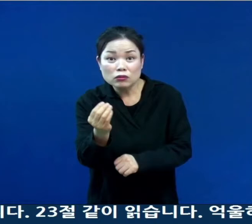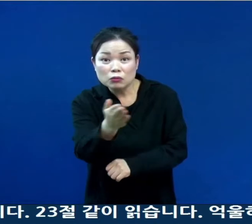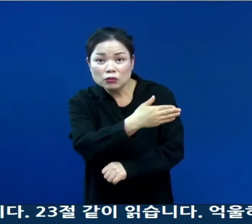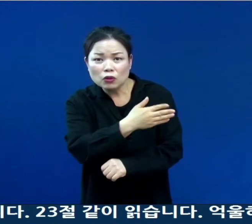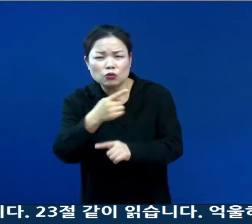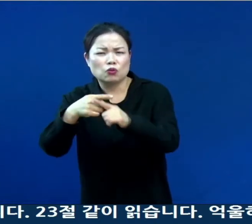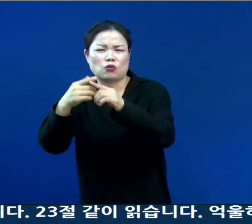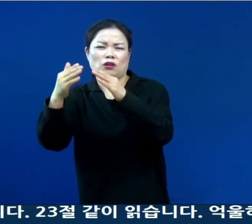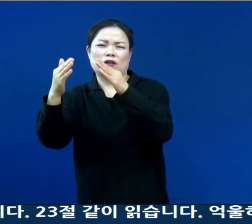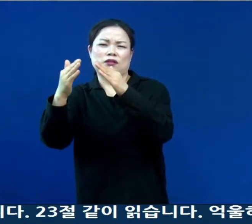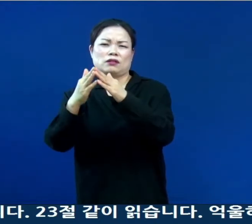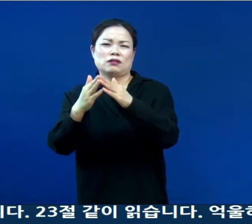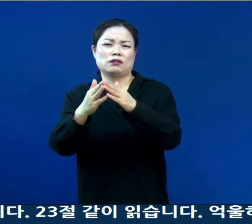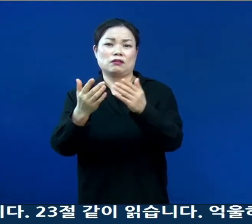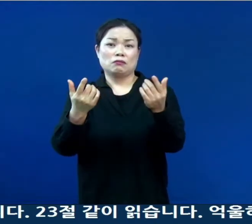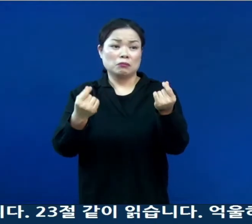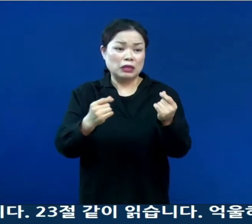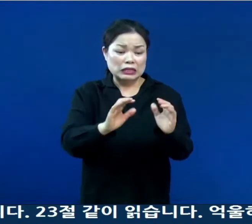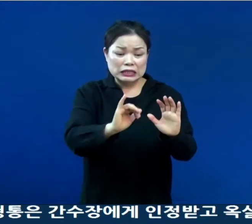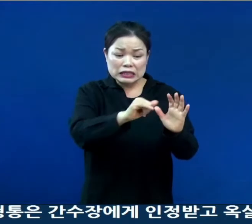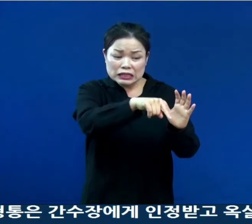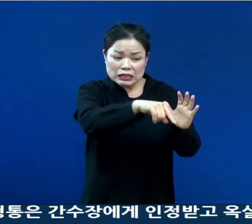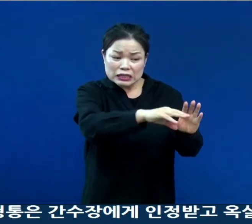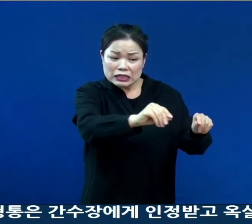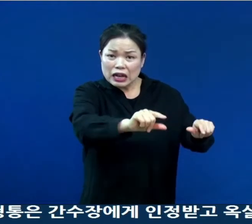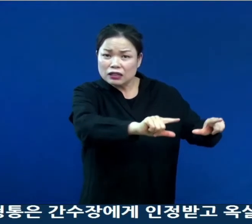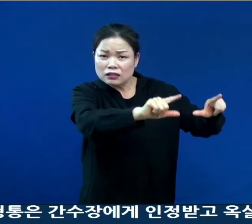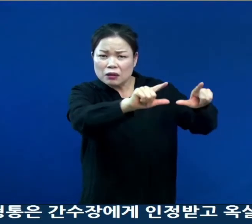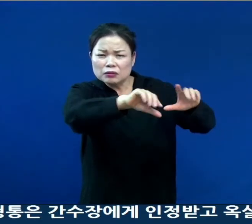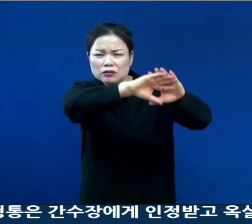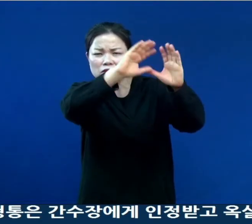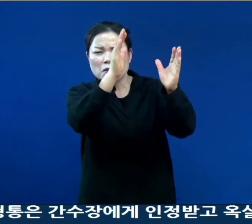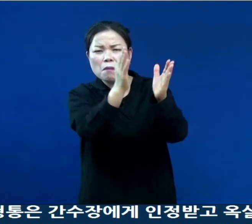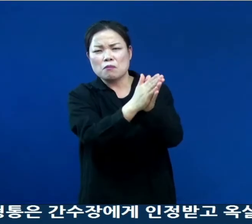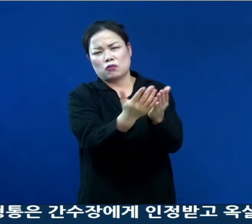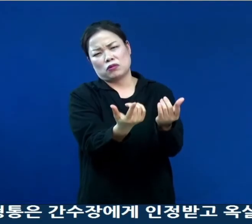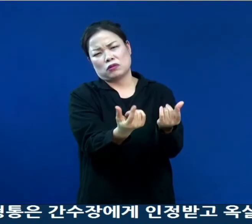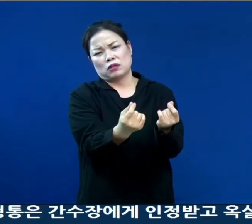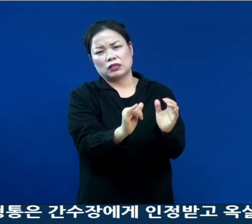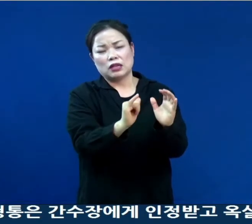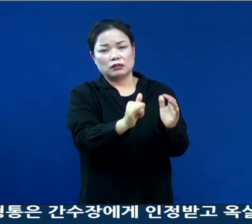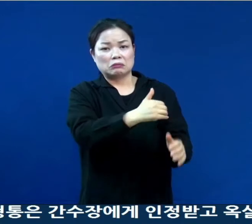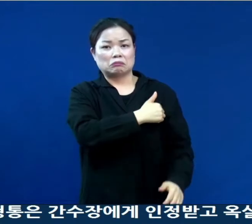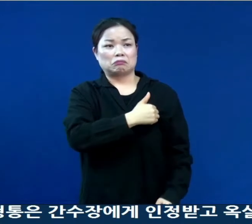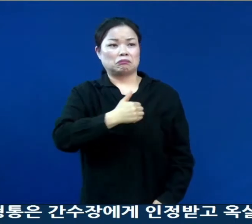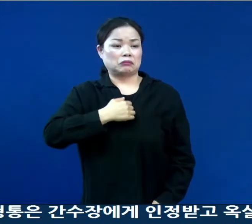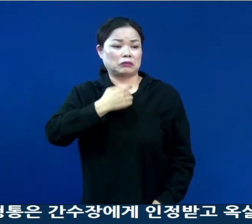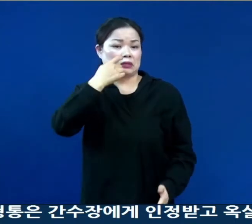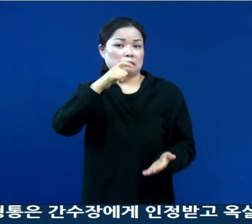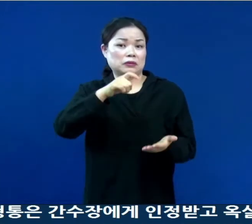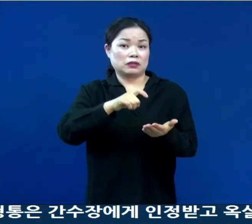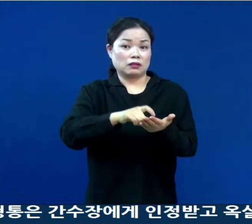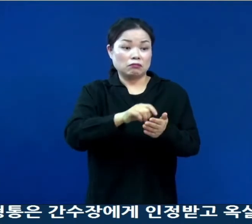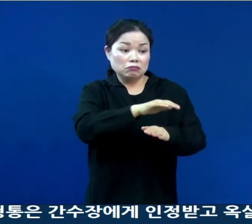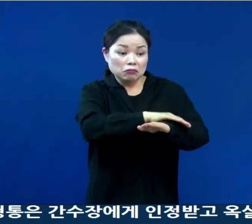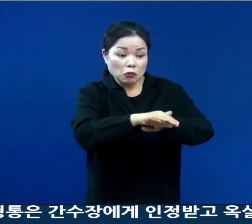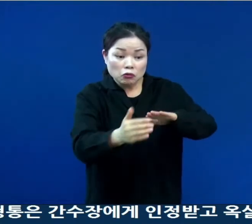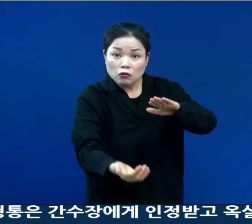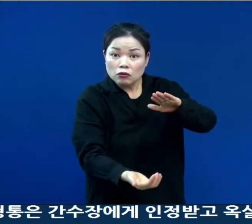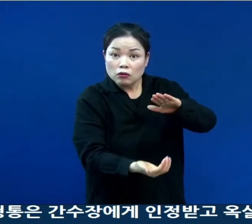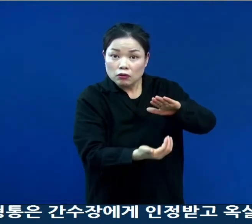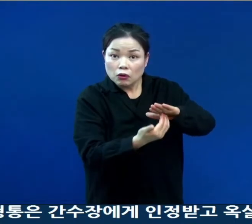언제부터인가 교회도 마치 이 땅에서의 삶이 전부인 것처럼 세상에서 넉넉하고 쉽게 사는 것을 형통이라고